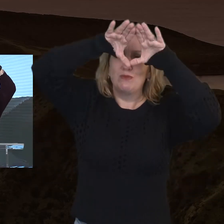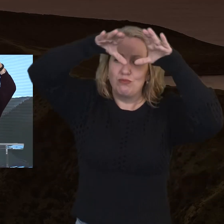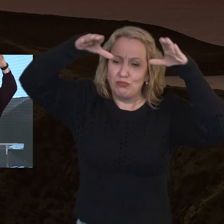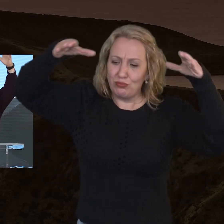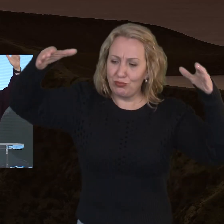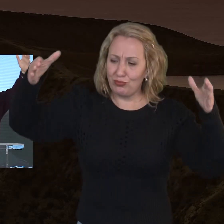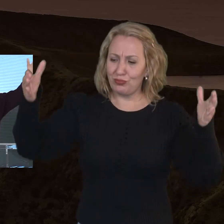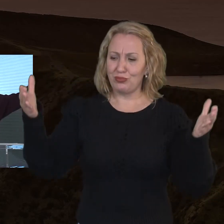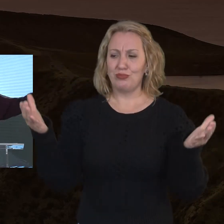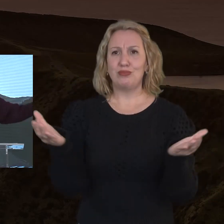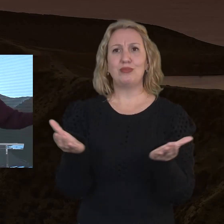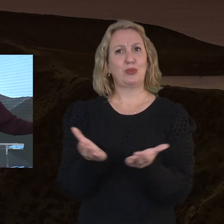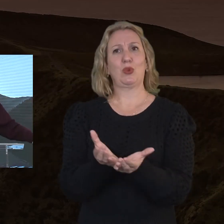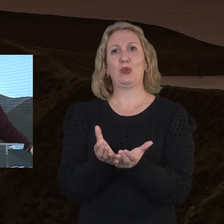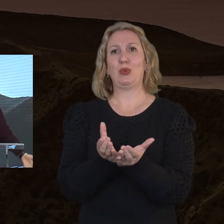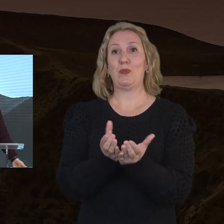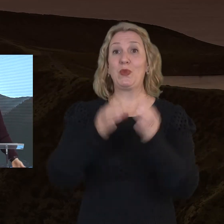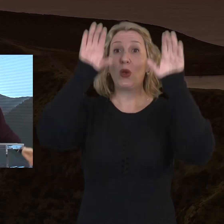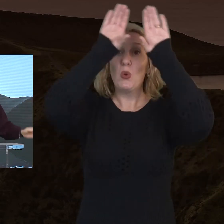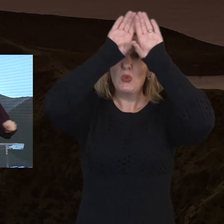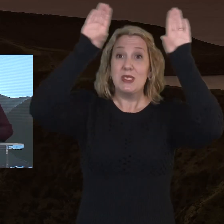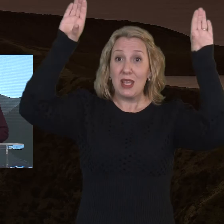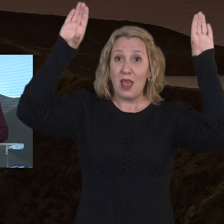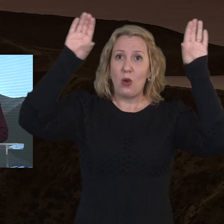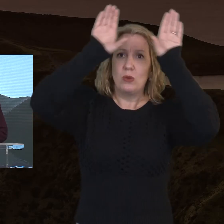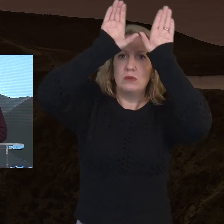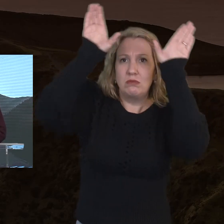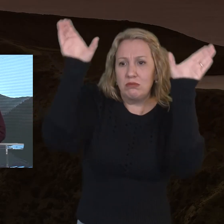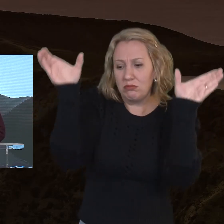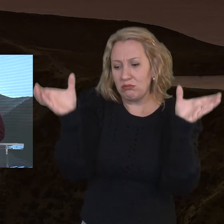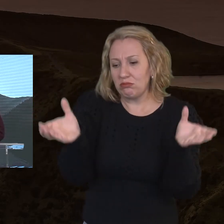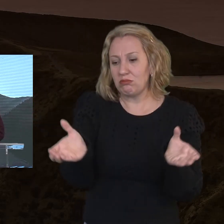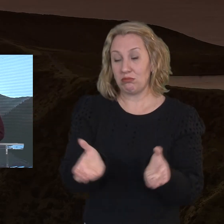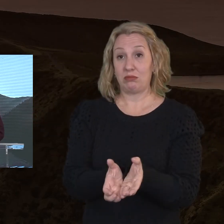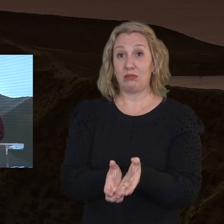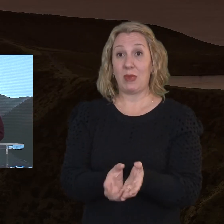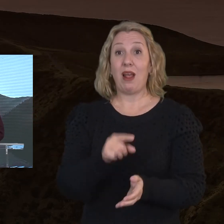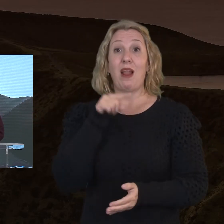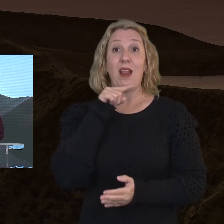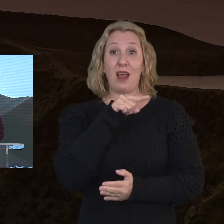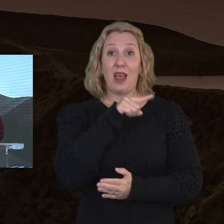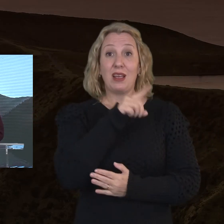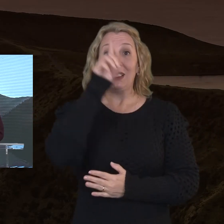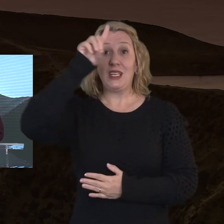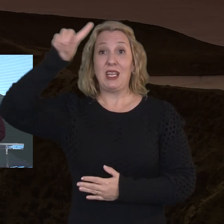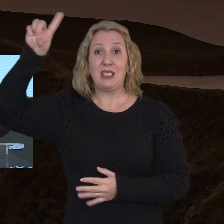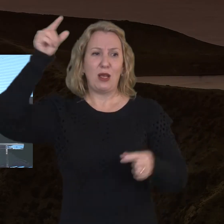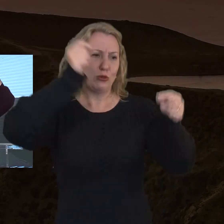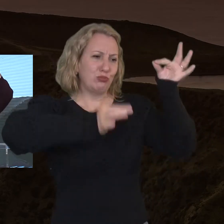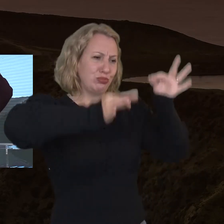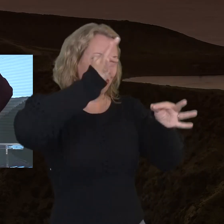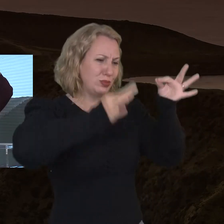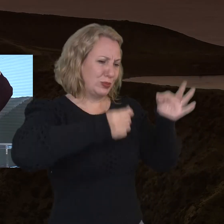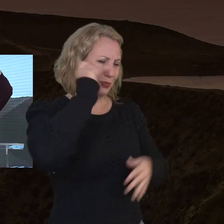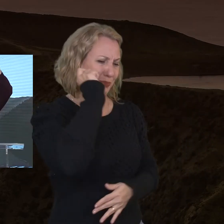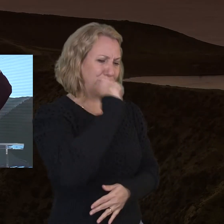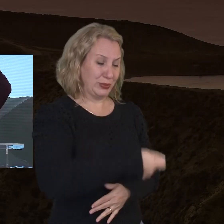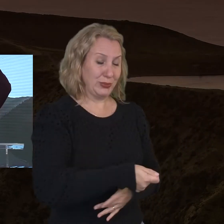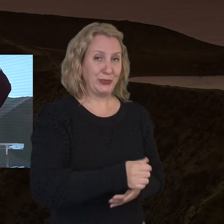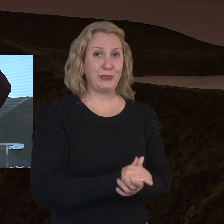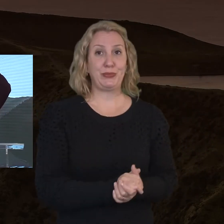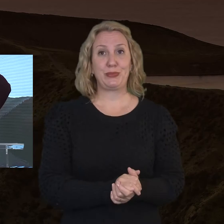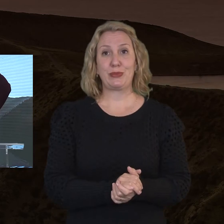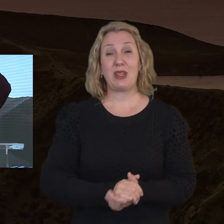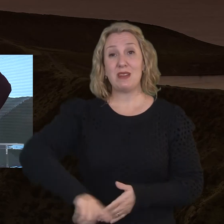o céu em volta da terra tá então é para lá que satanás foi lançado o satanás hoje habita com